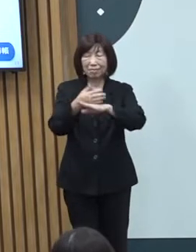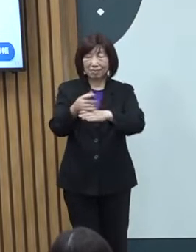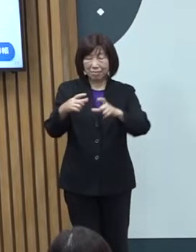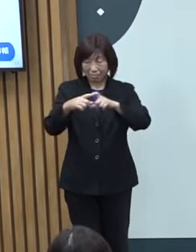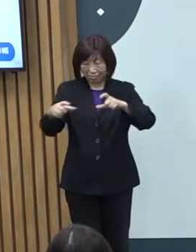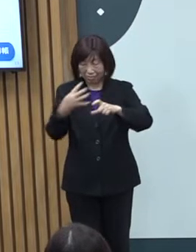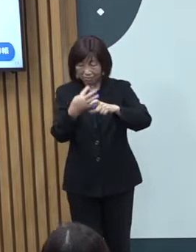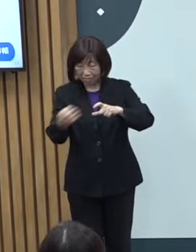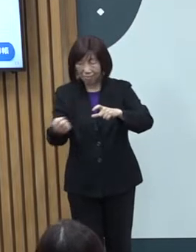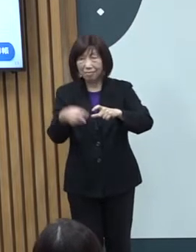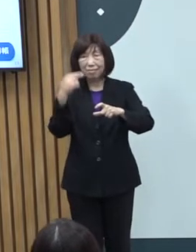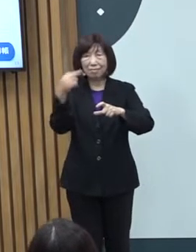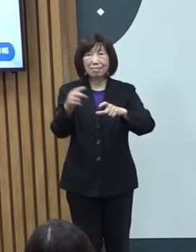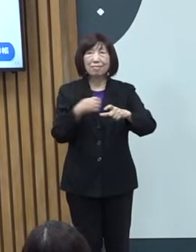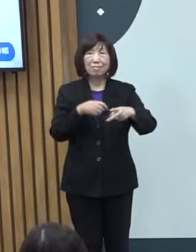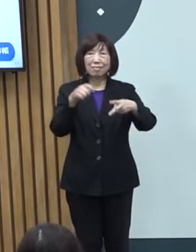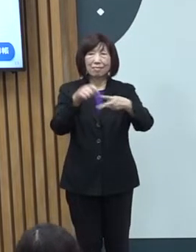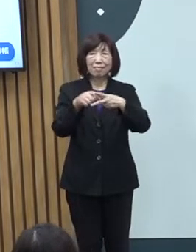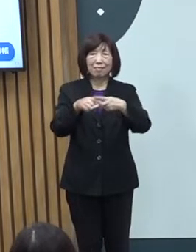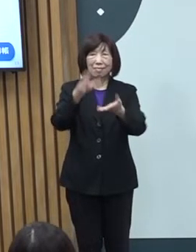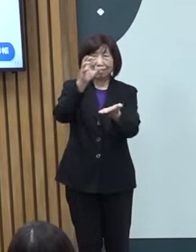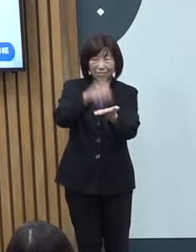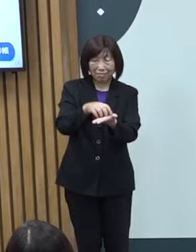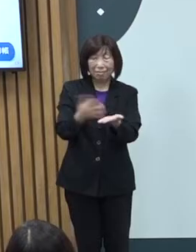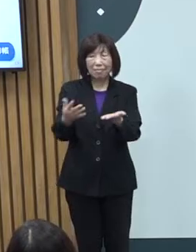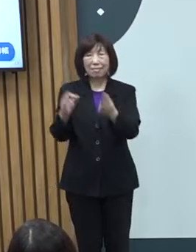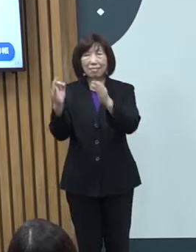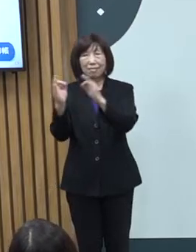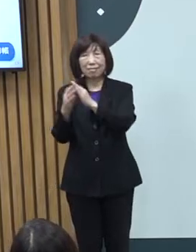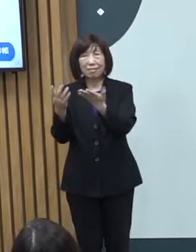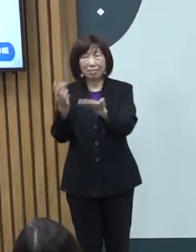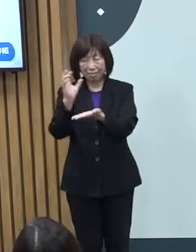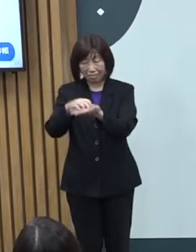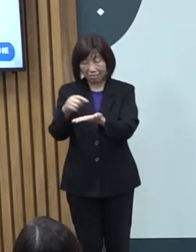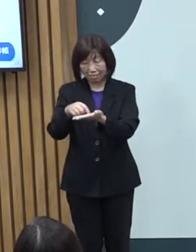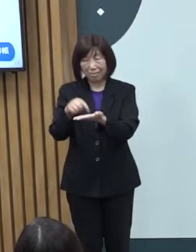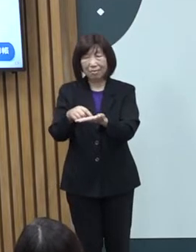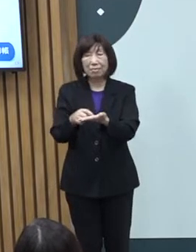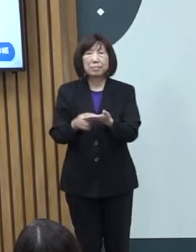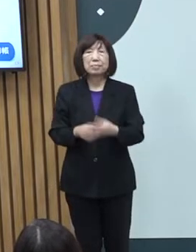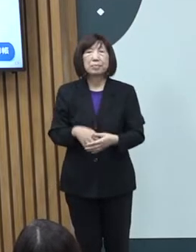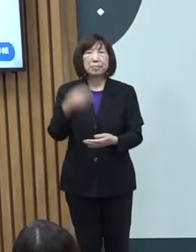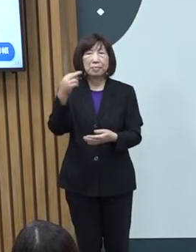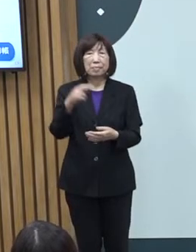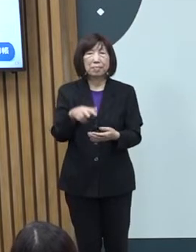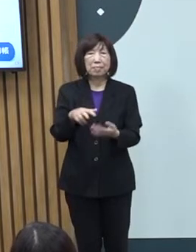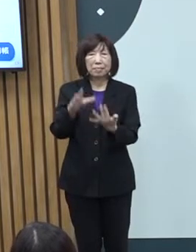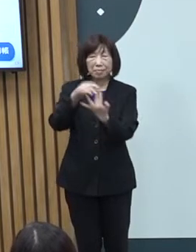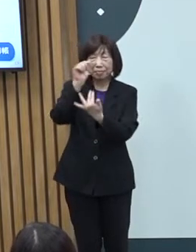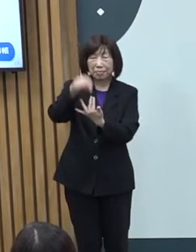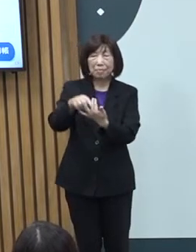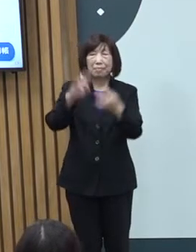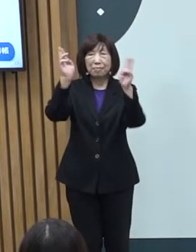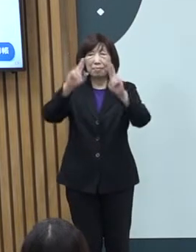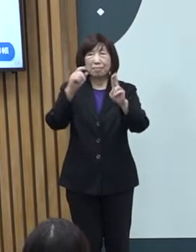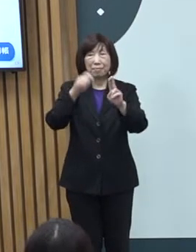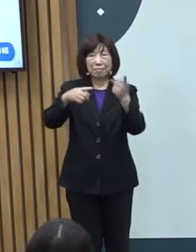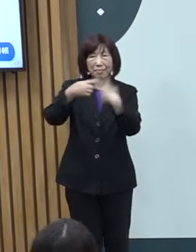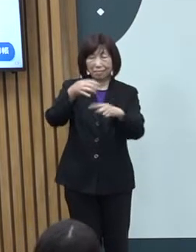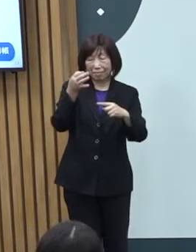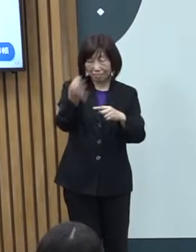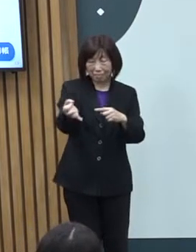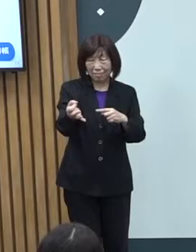者是用工商凭证啊金融凭证等等电子凭证哈，然后再点选电子缴款连接到这